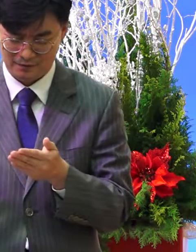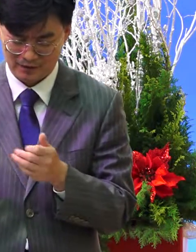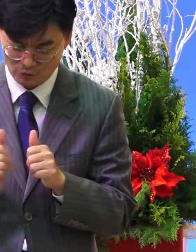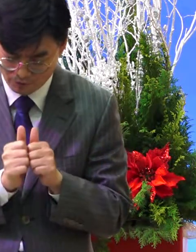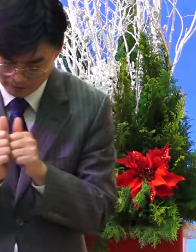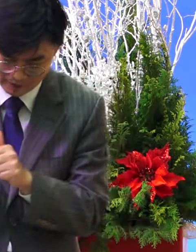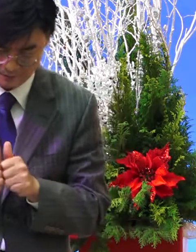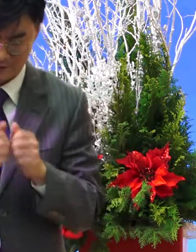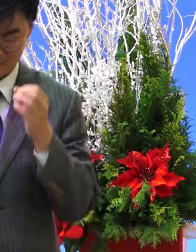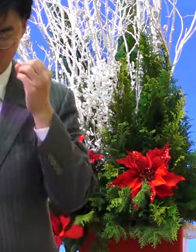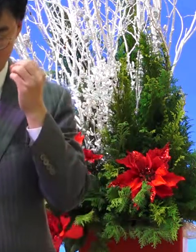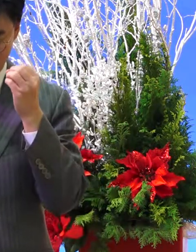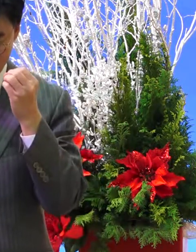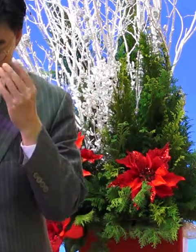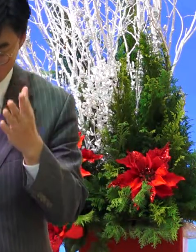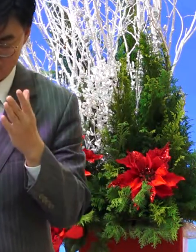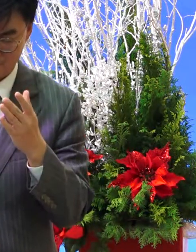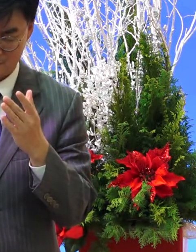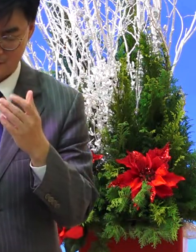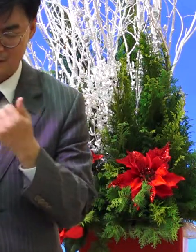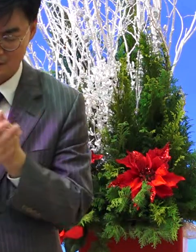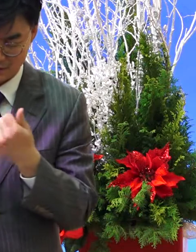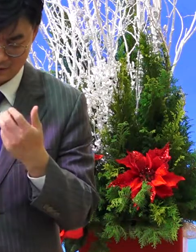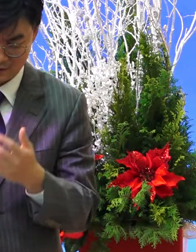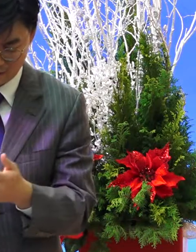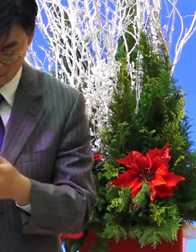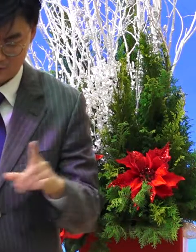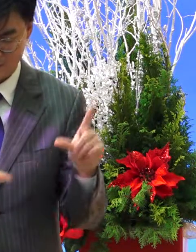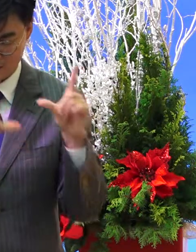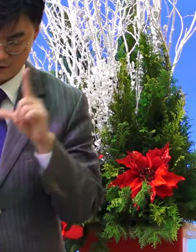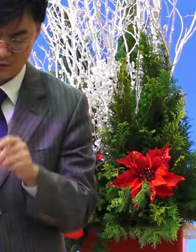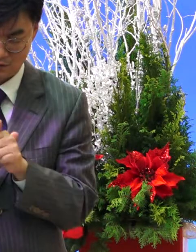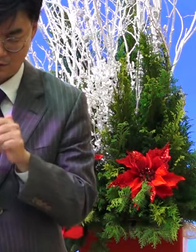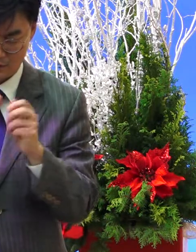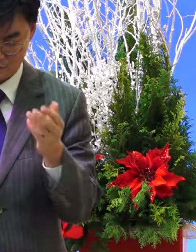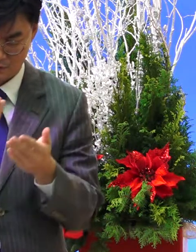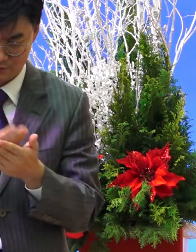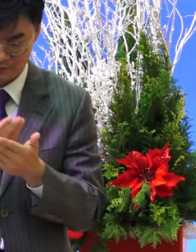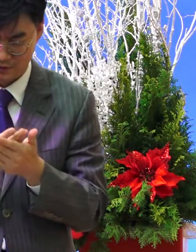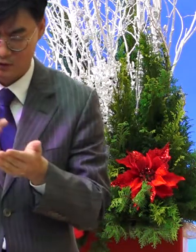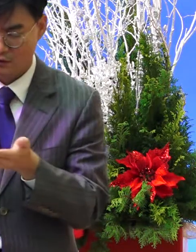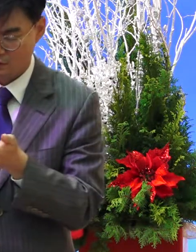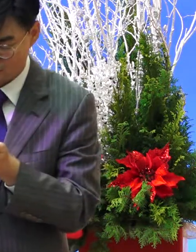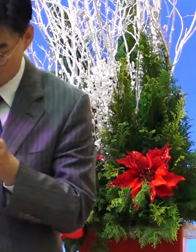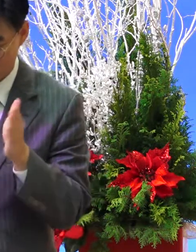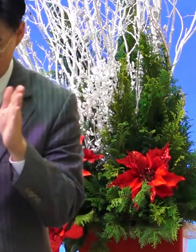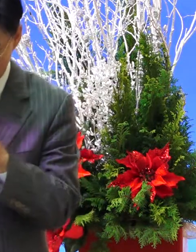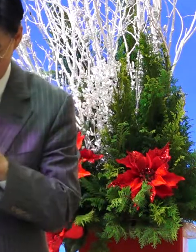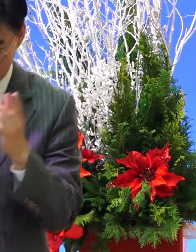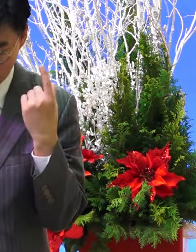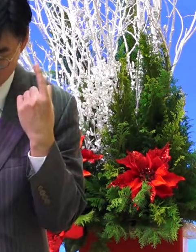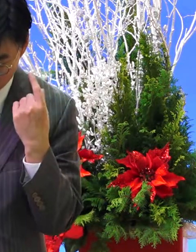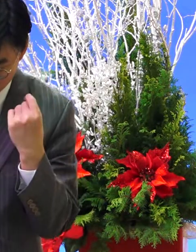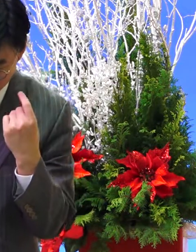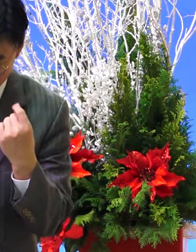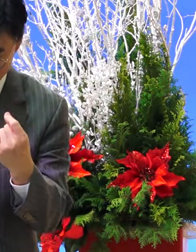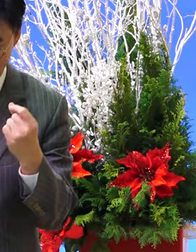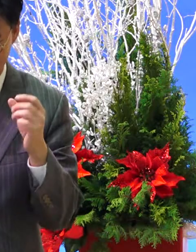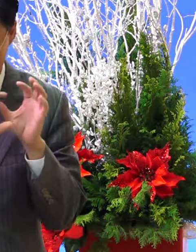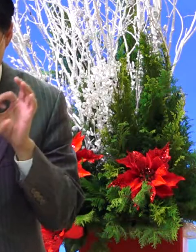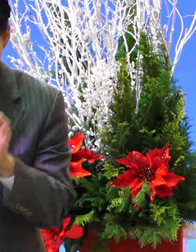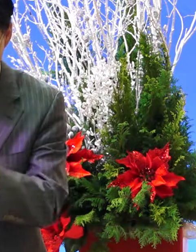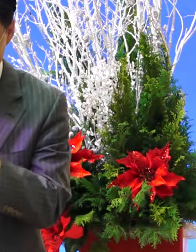대운절 기간 동안 더 주님을 사랑하고 기다리며 기대하며 살게 해주시고 마지막 때를 준비하는